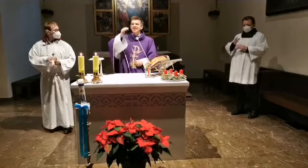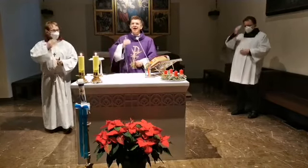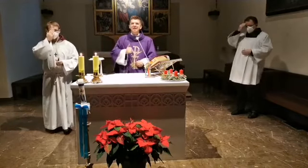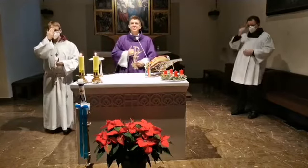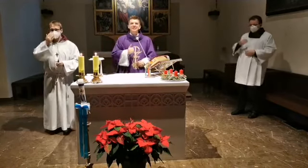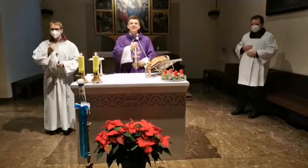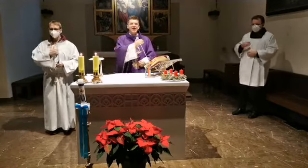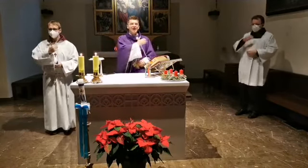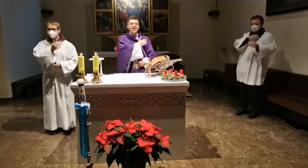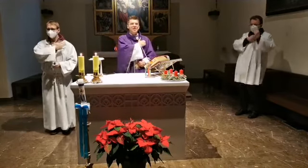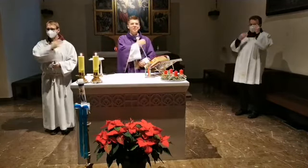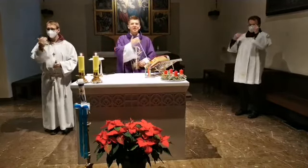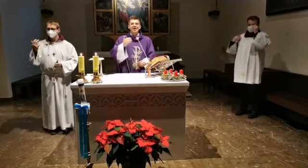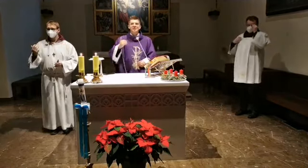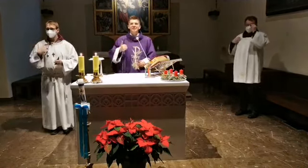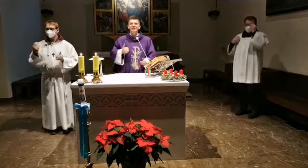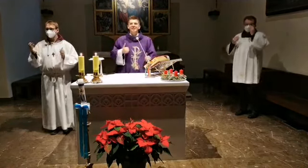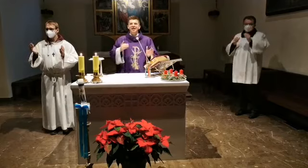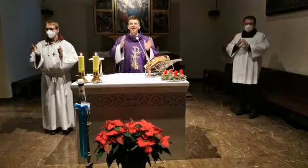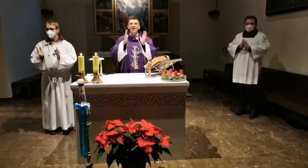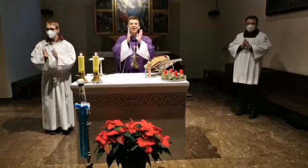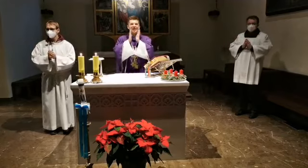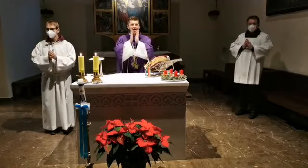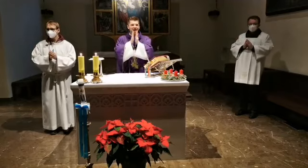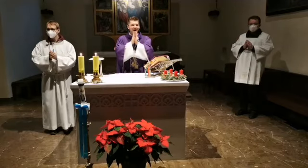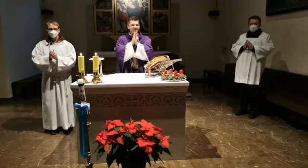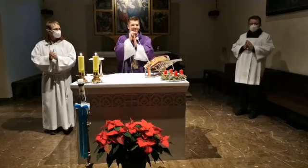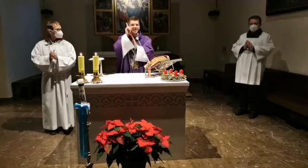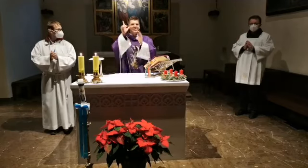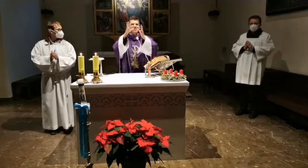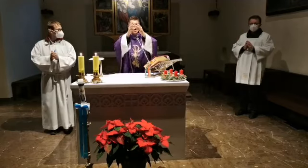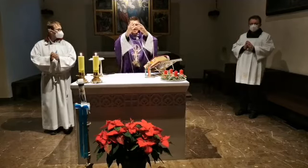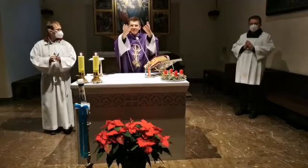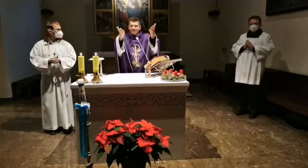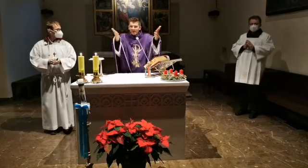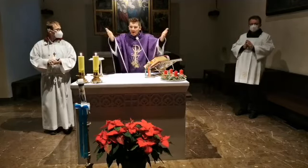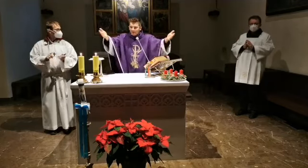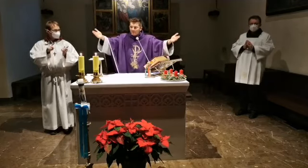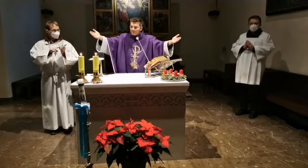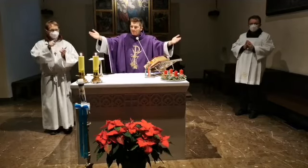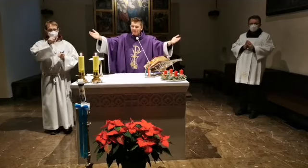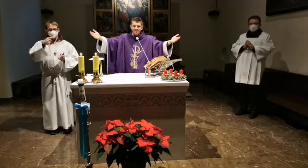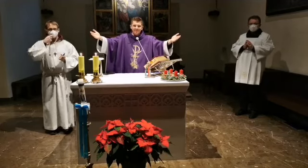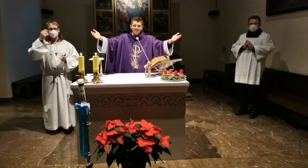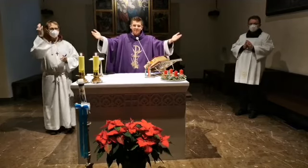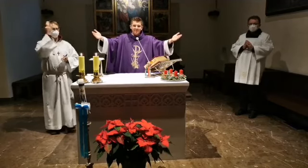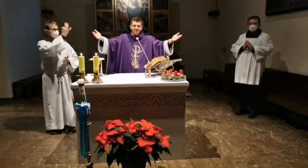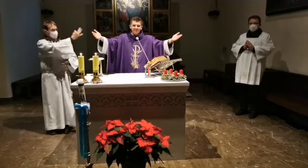W imię Ojca, Syna i Ducha Świętego. Pan z nami.